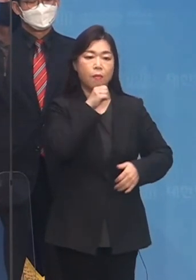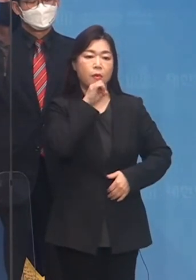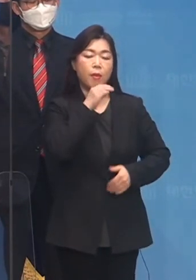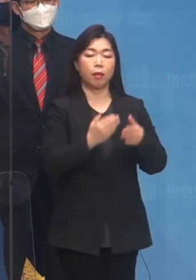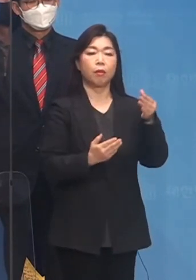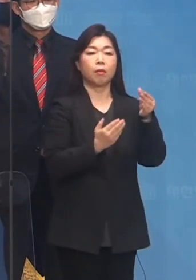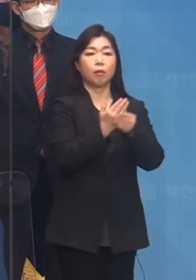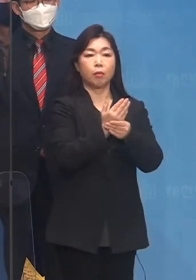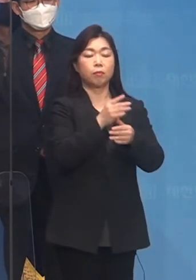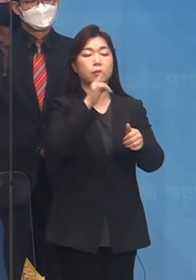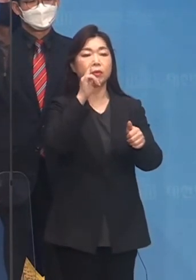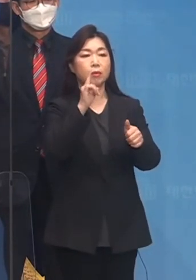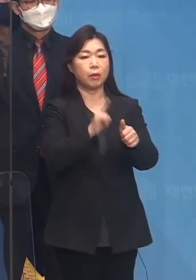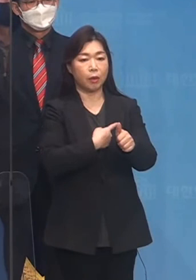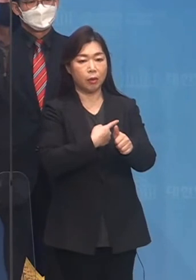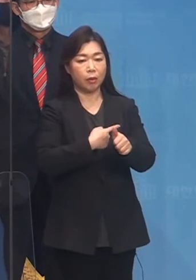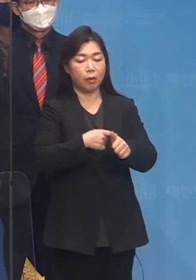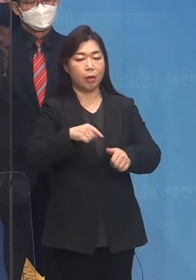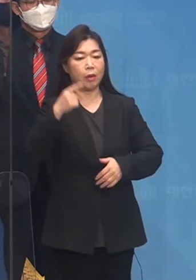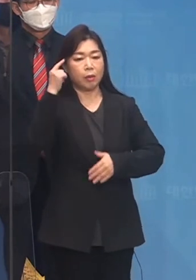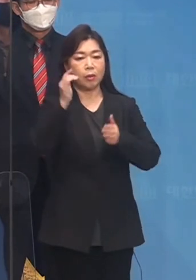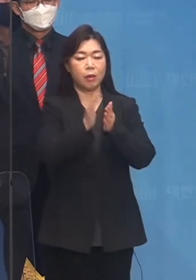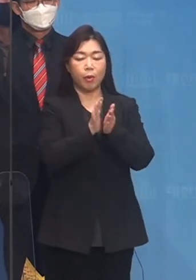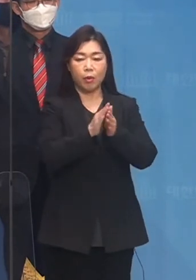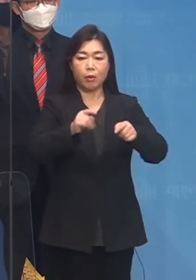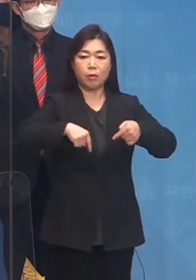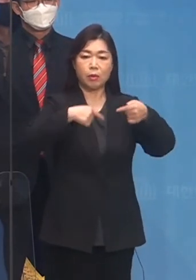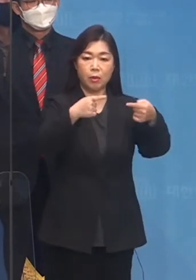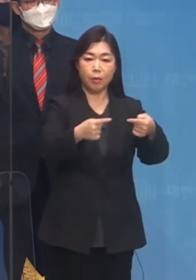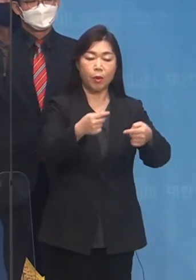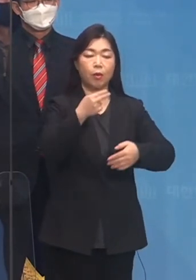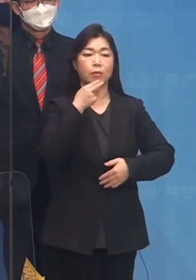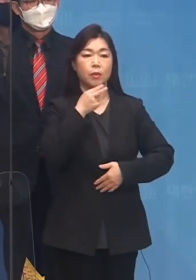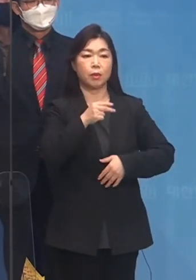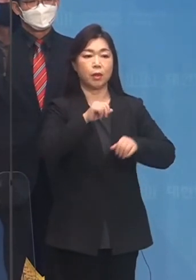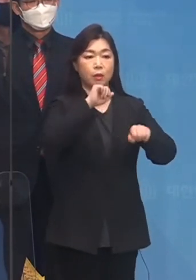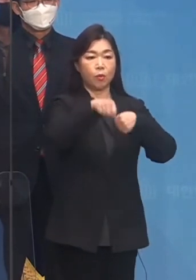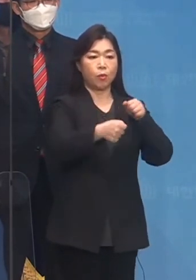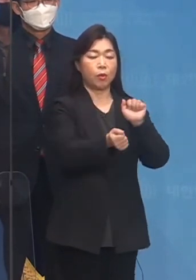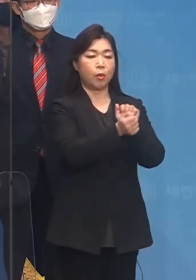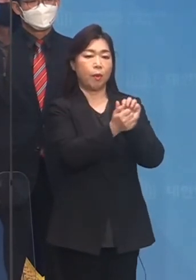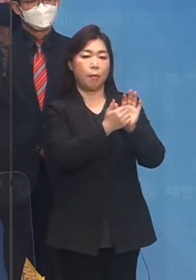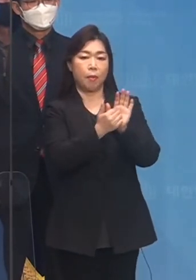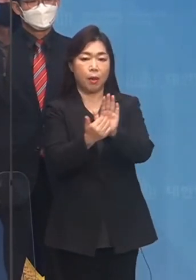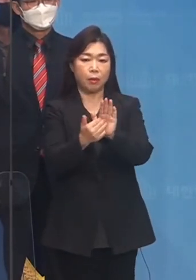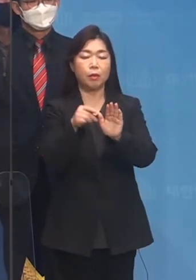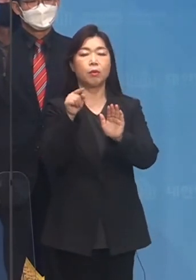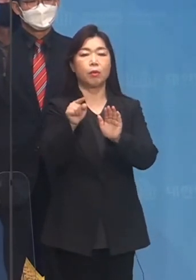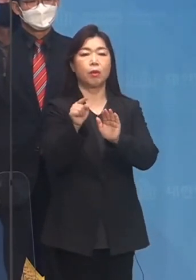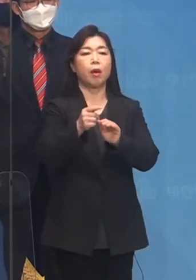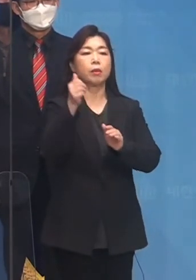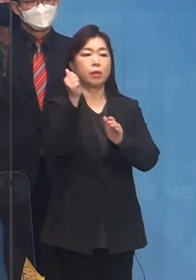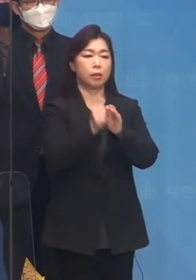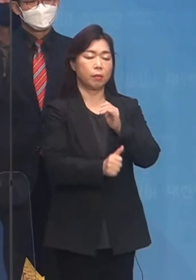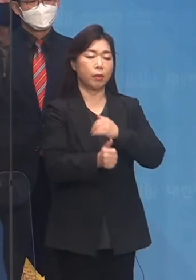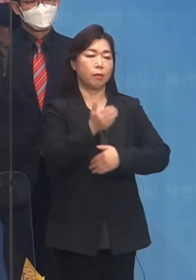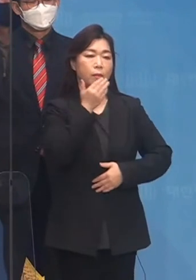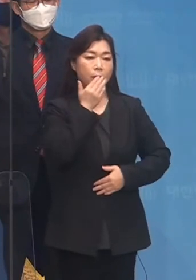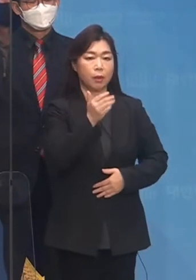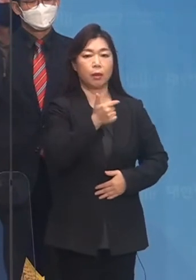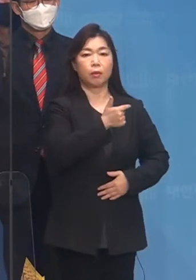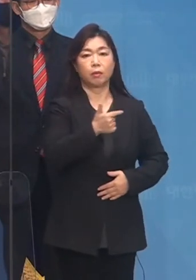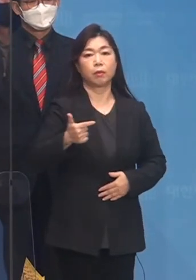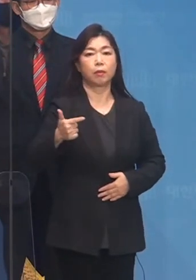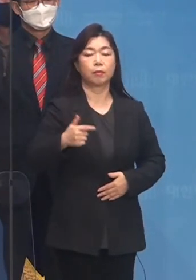없고 축산농가의 자발적인 참여가 없는 가축 방역은 실패할 가능성이 매우